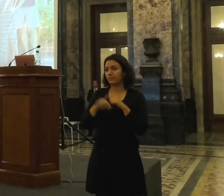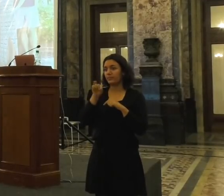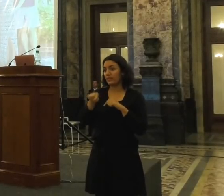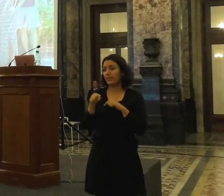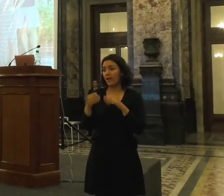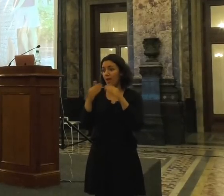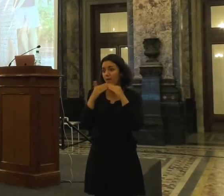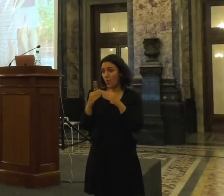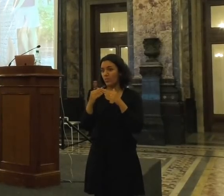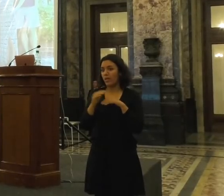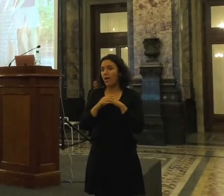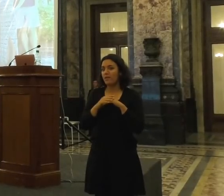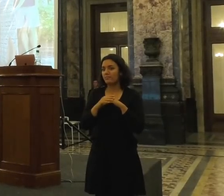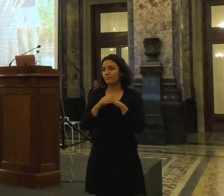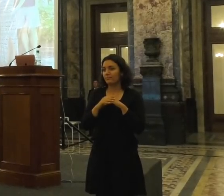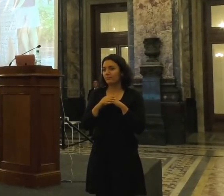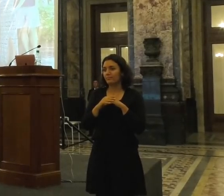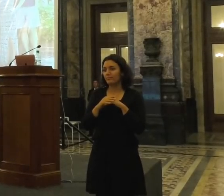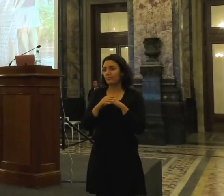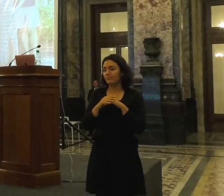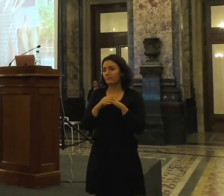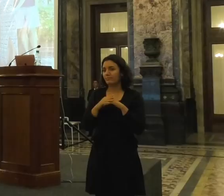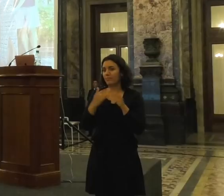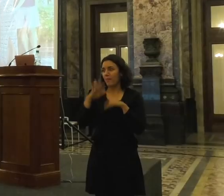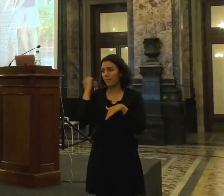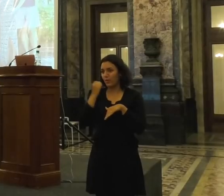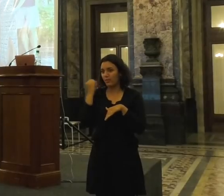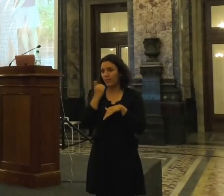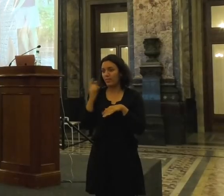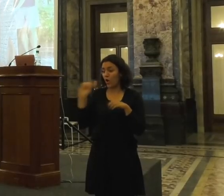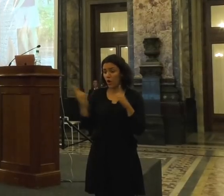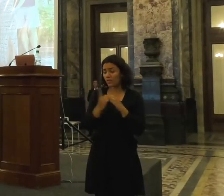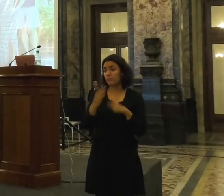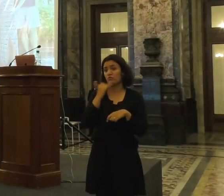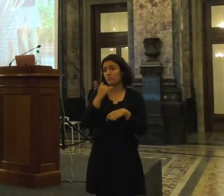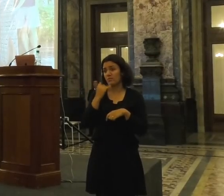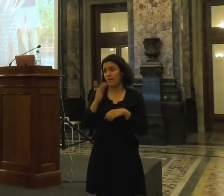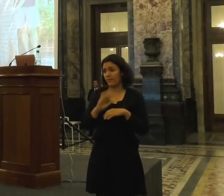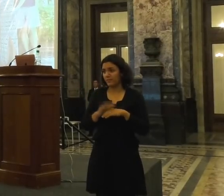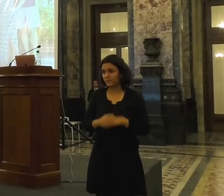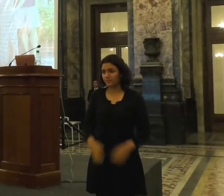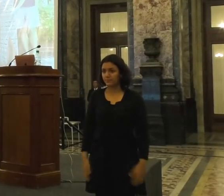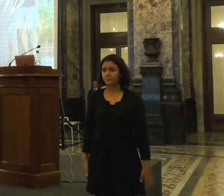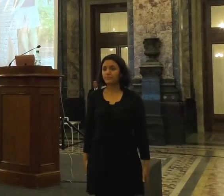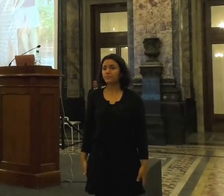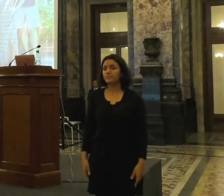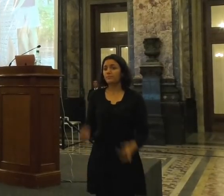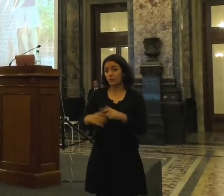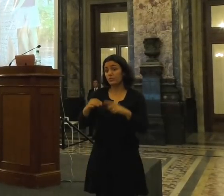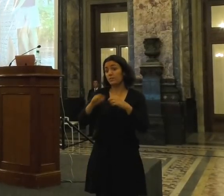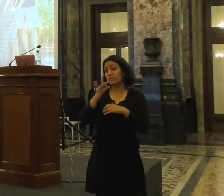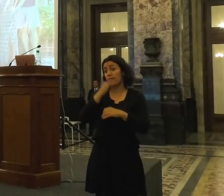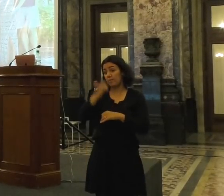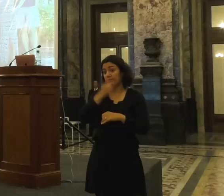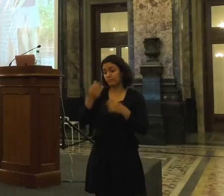64,000, diríamos, en México. La respuesta corta es no sabemos. La respuesta larga es que lo que yo